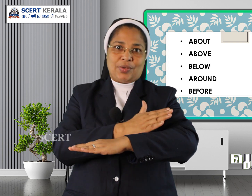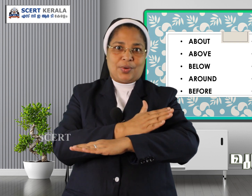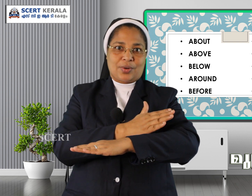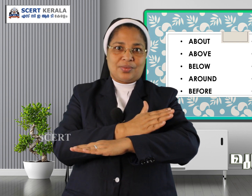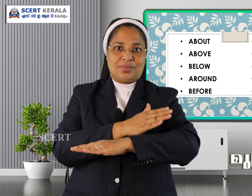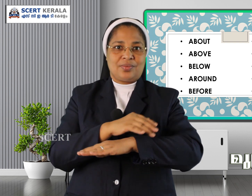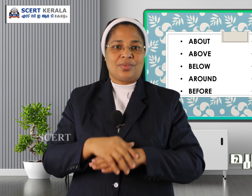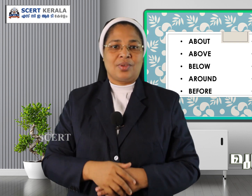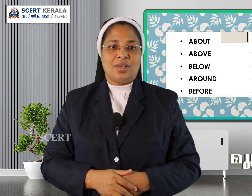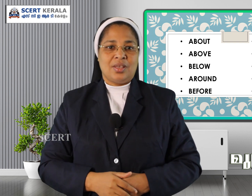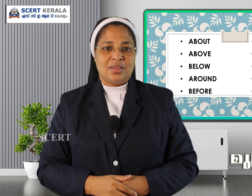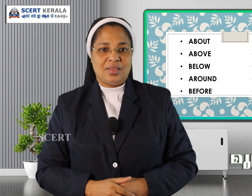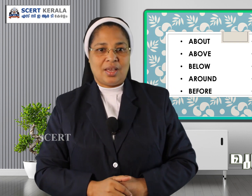ബിഫോർ. ദെൻ